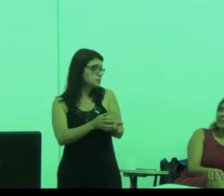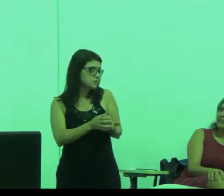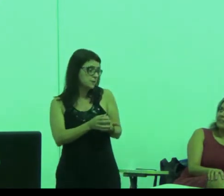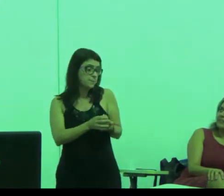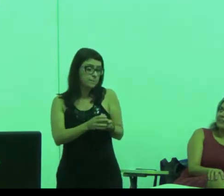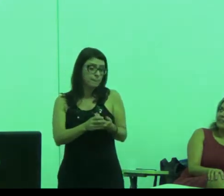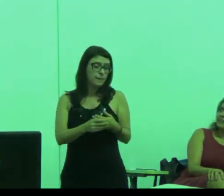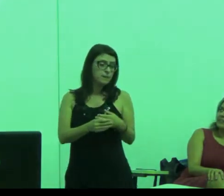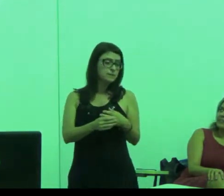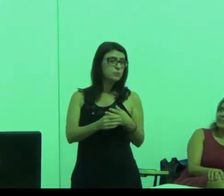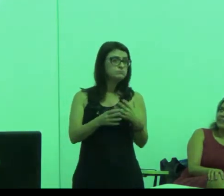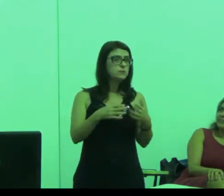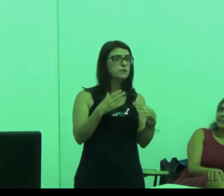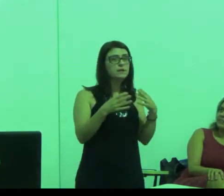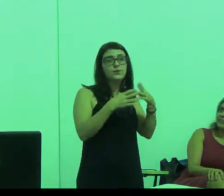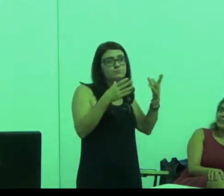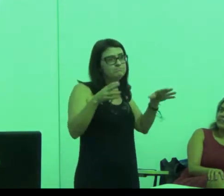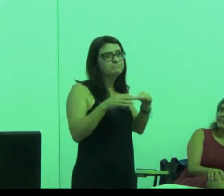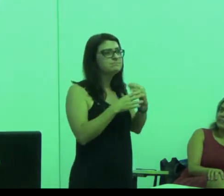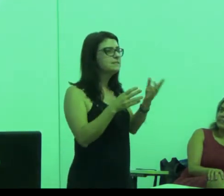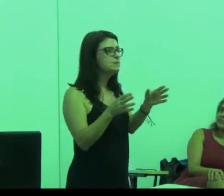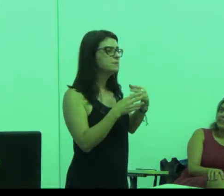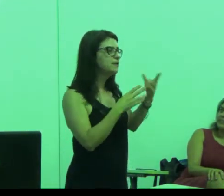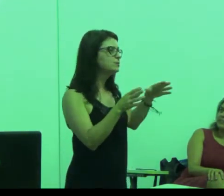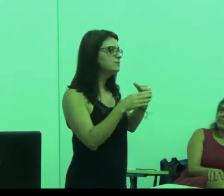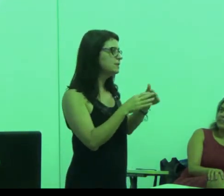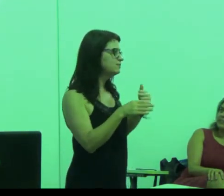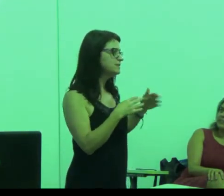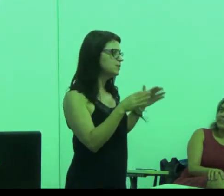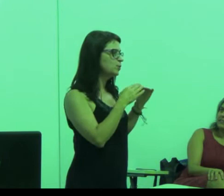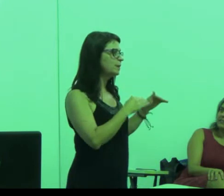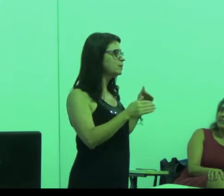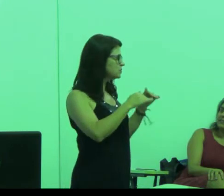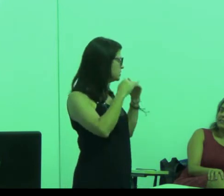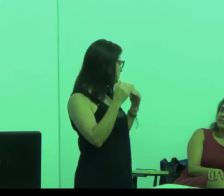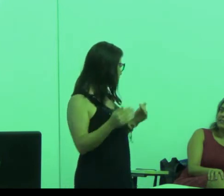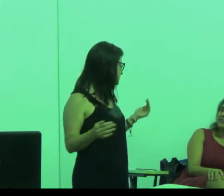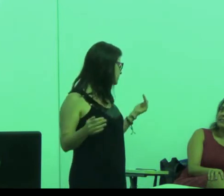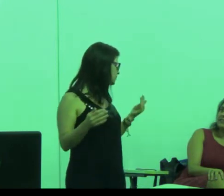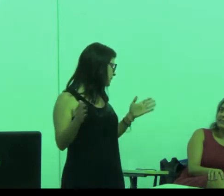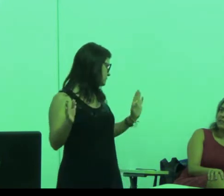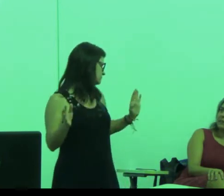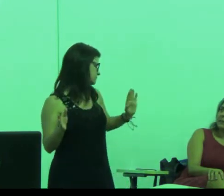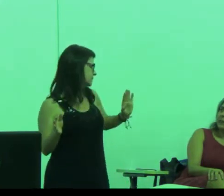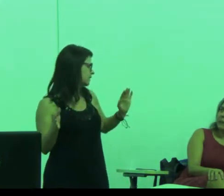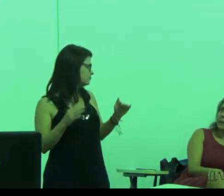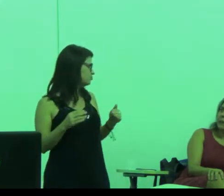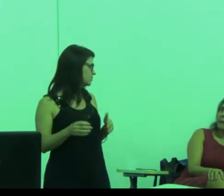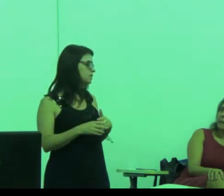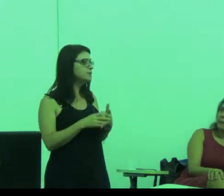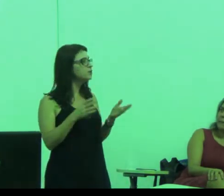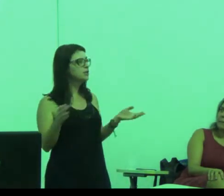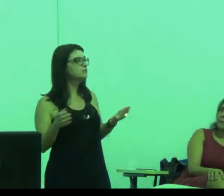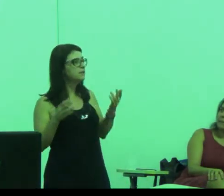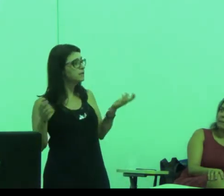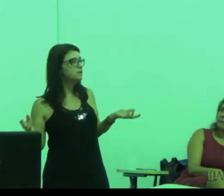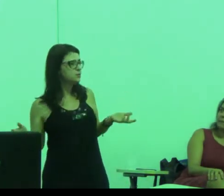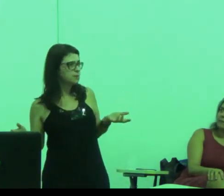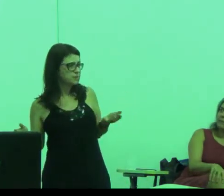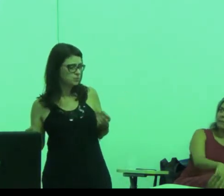sei. Então, eu simplesmente estava lá fazendo meu papelzinho e tudo bem. Ganhava meu dinheirinho e achava que era isso mesmo a